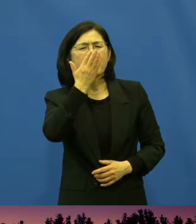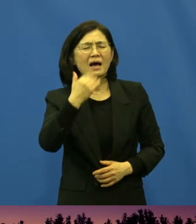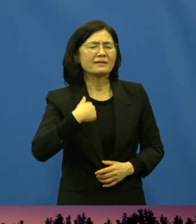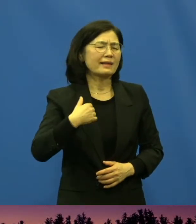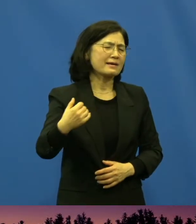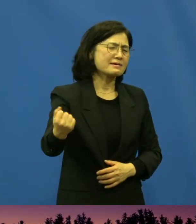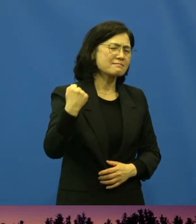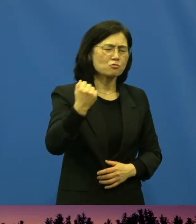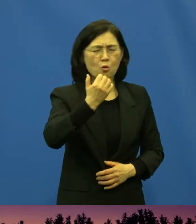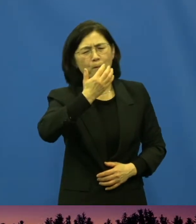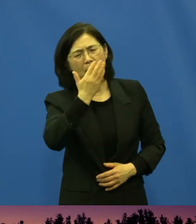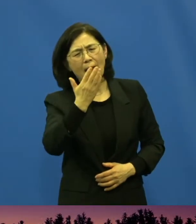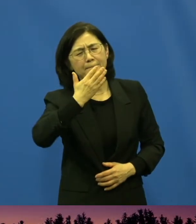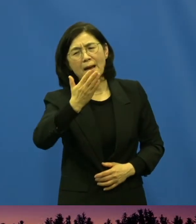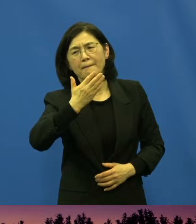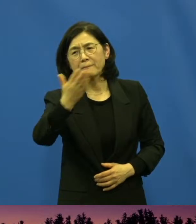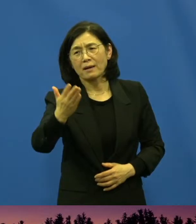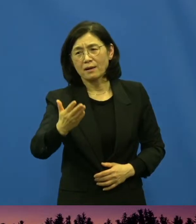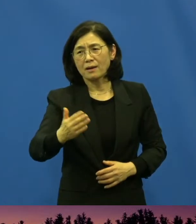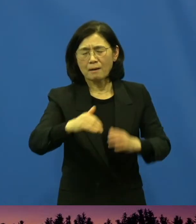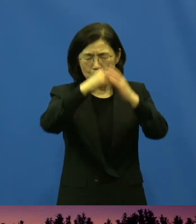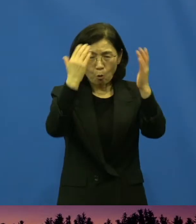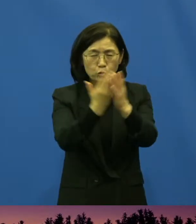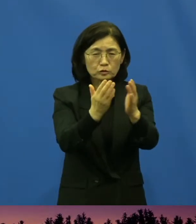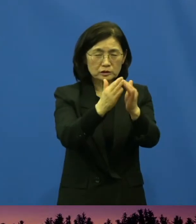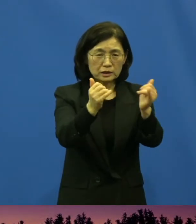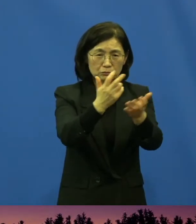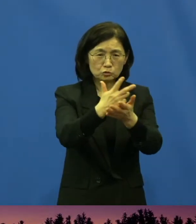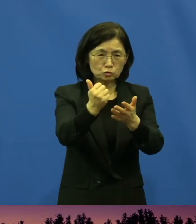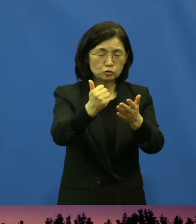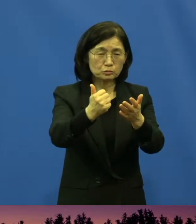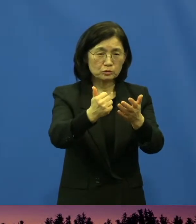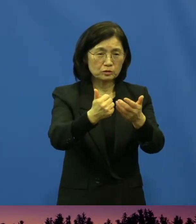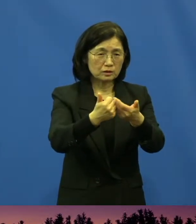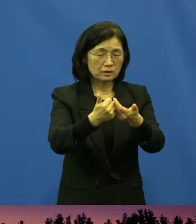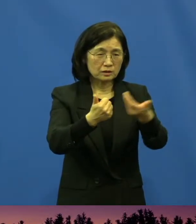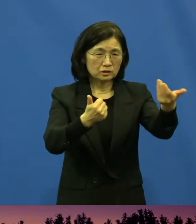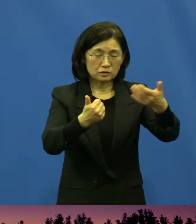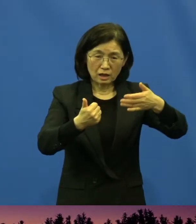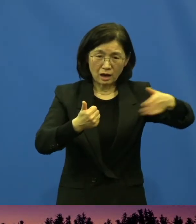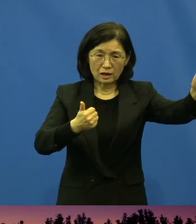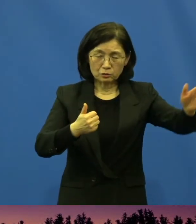떠나 할지라도 나는 주님을 떠나지 않겠습니다. 무슨 힘으로, 무슨 능력으로.